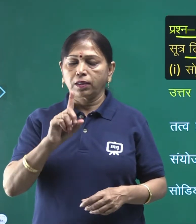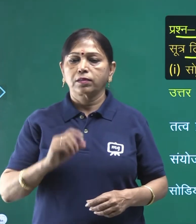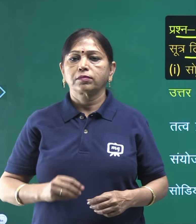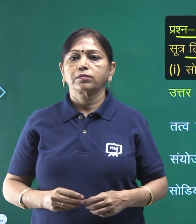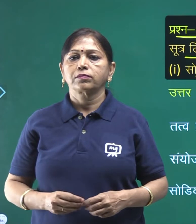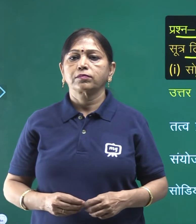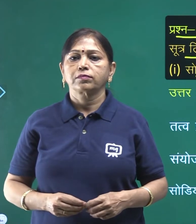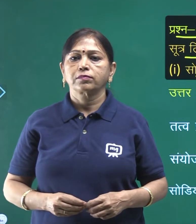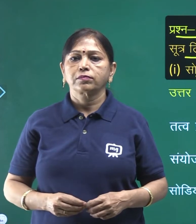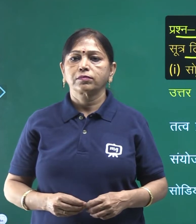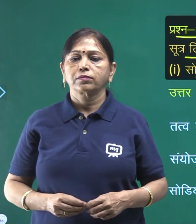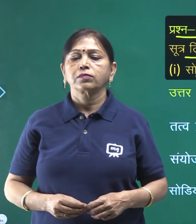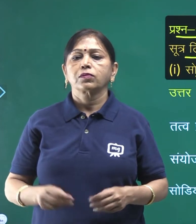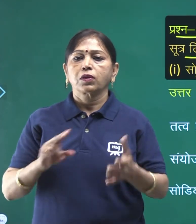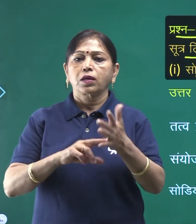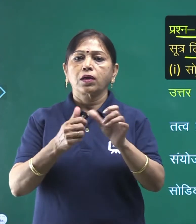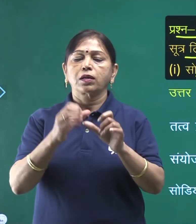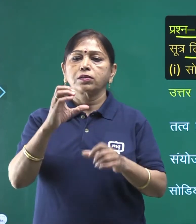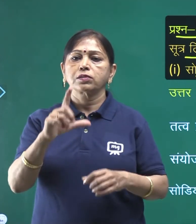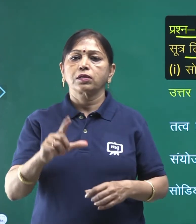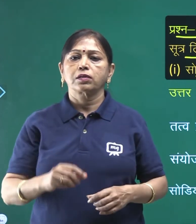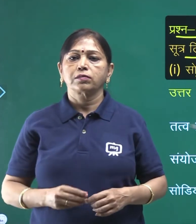1, सोडियम क्लोराइड।